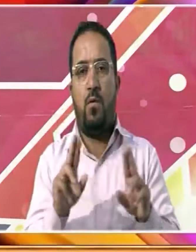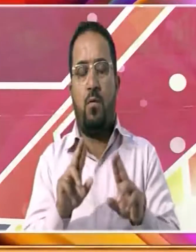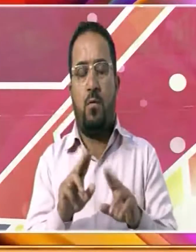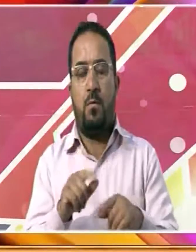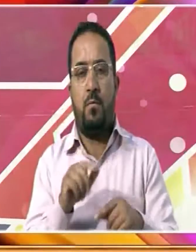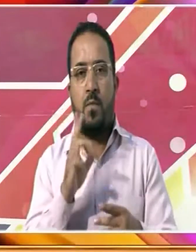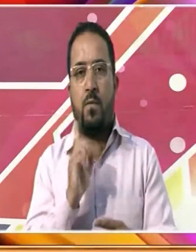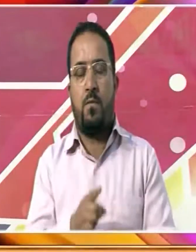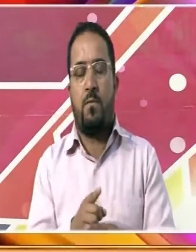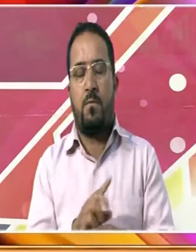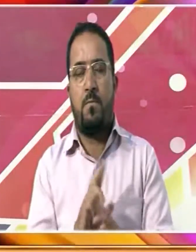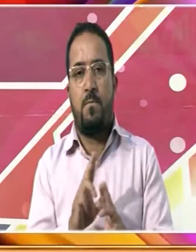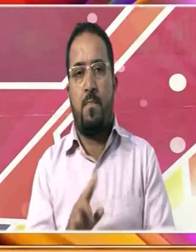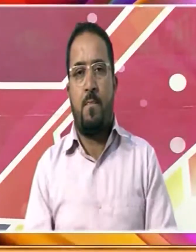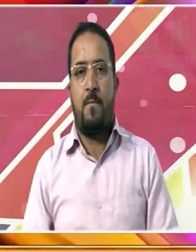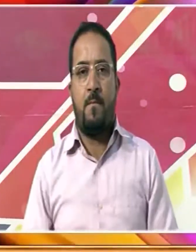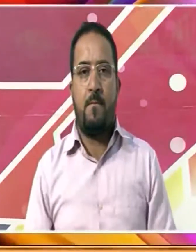ہے